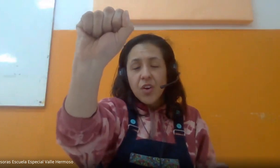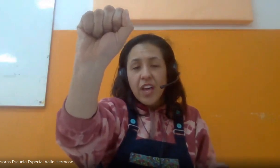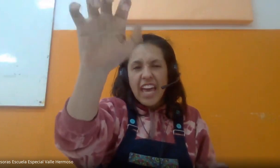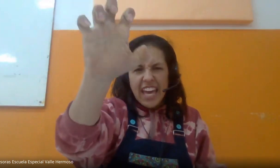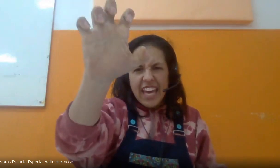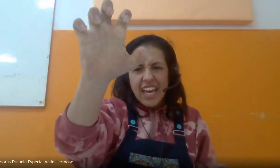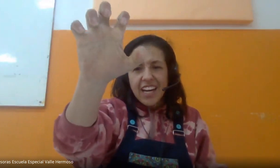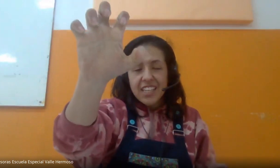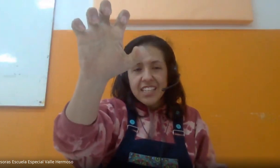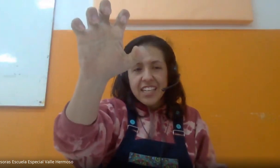E, garrita.